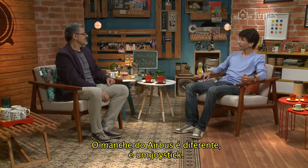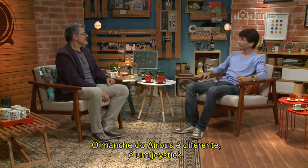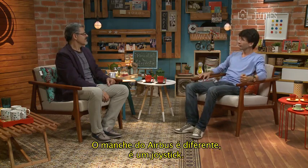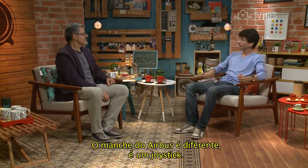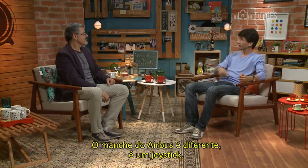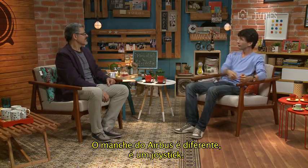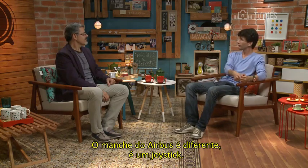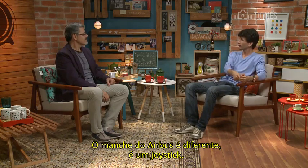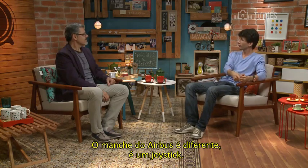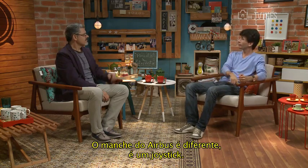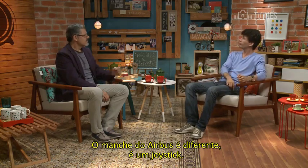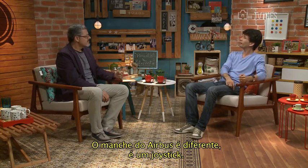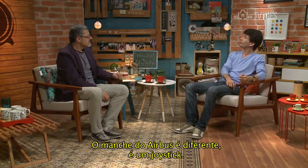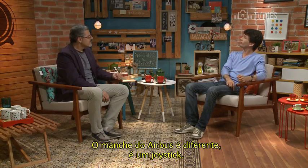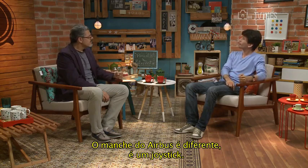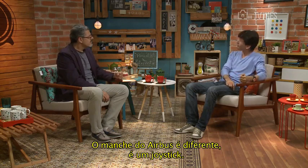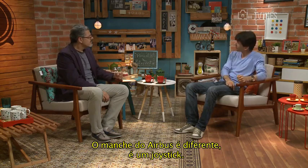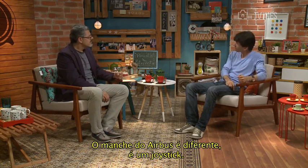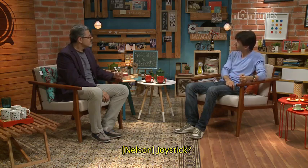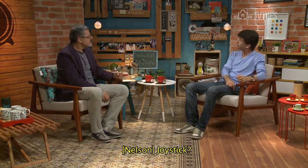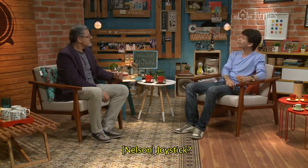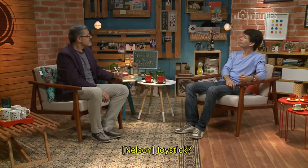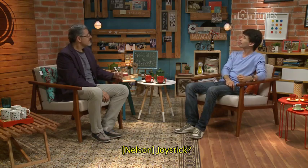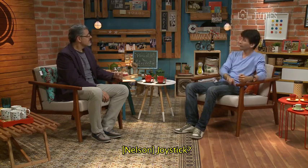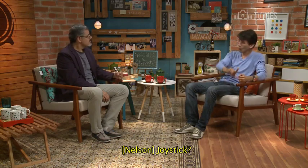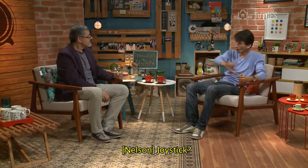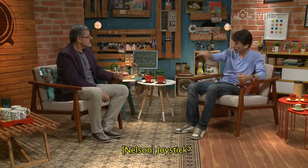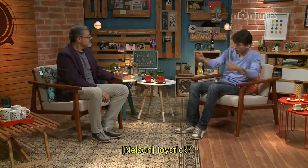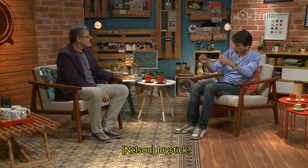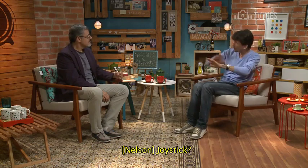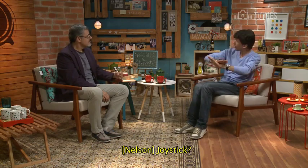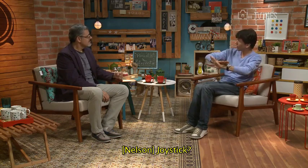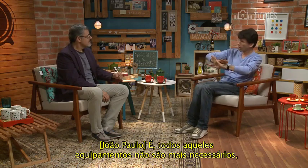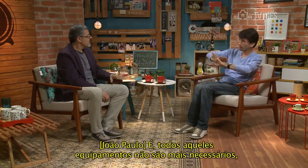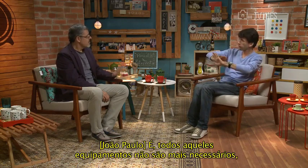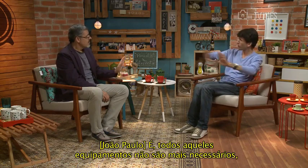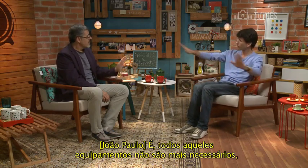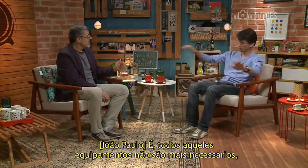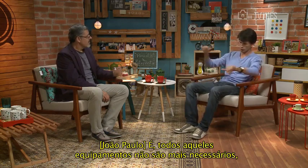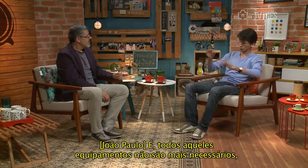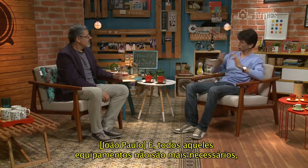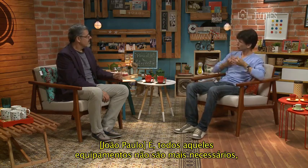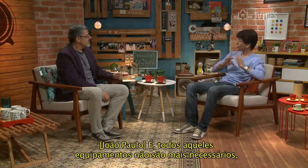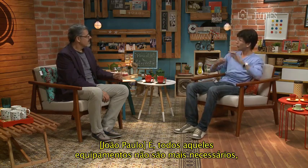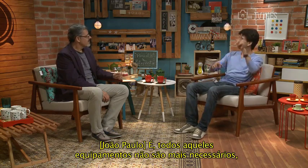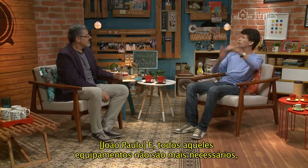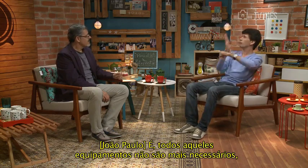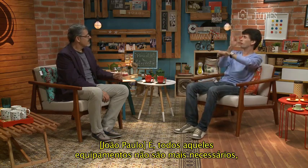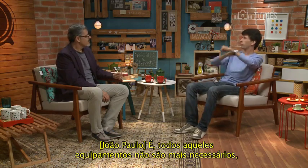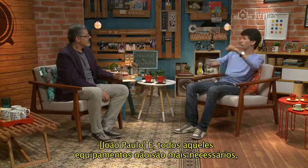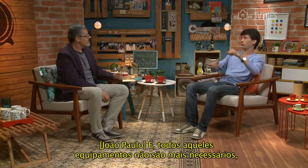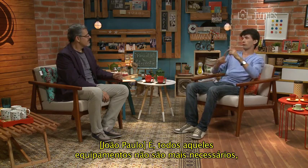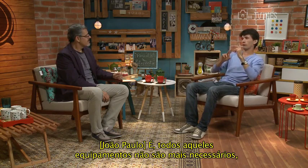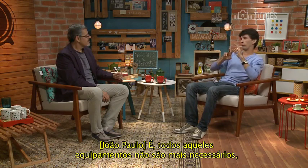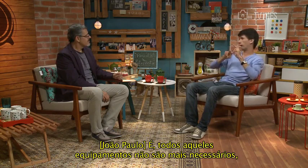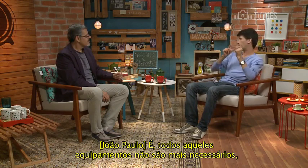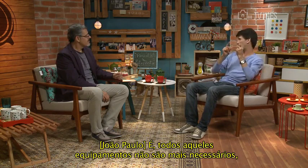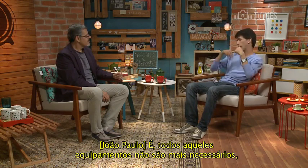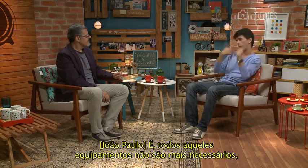é um joystick joystick é joystick todos aqueles equipamentos não